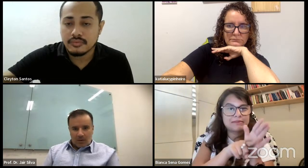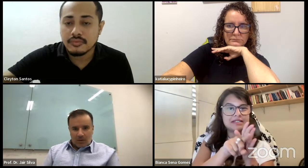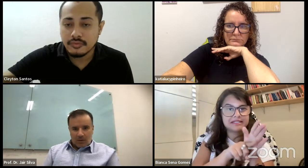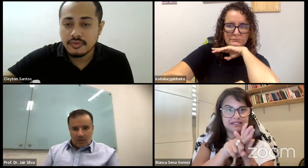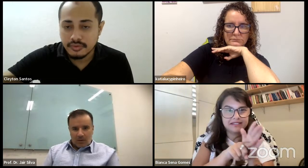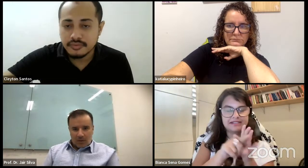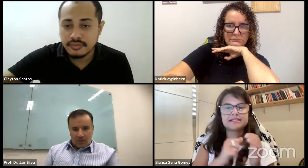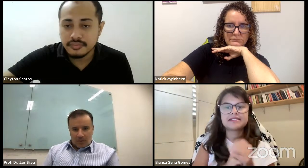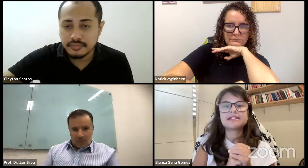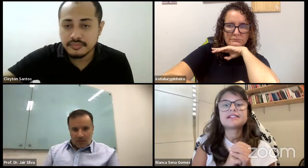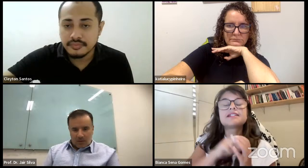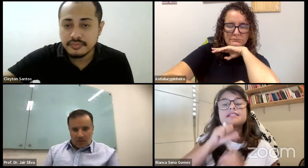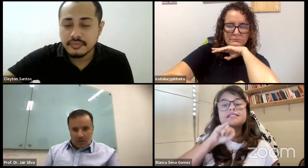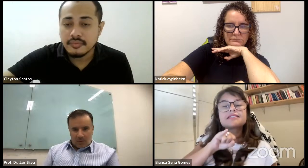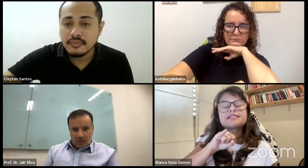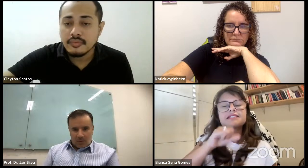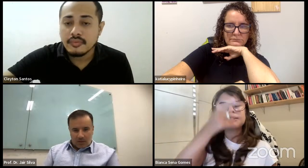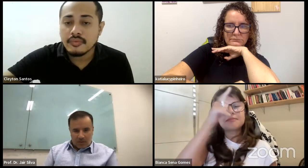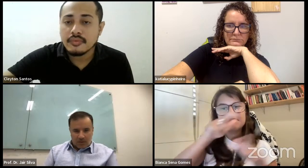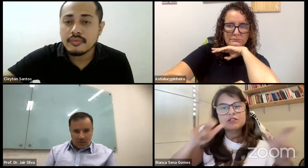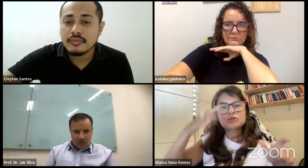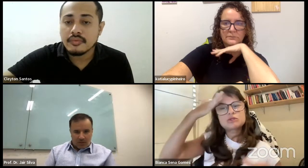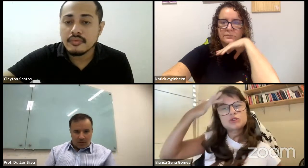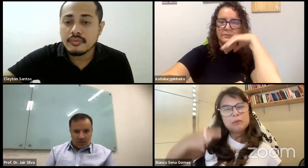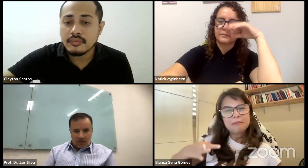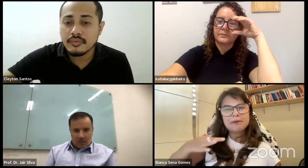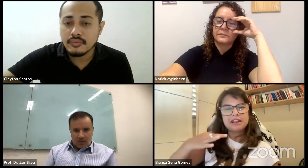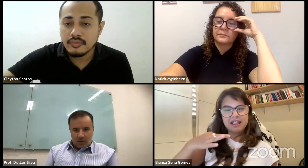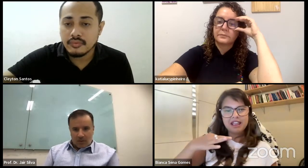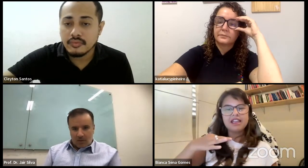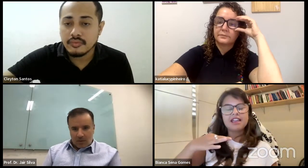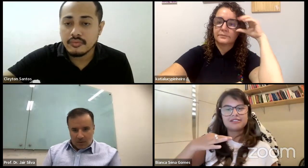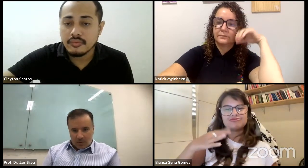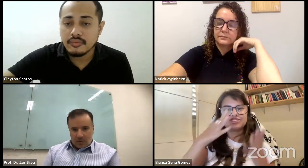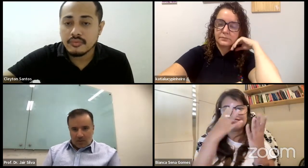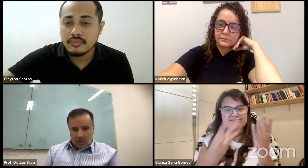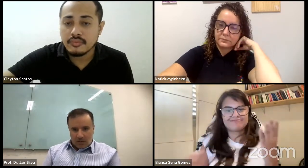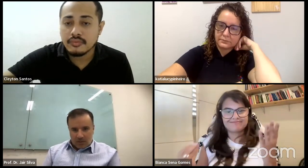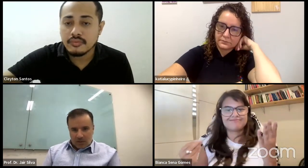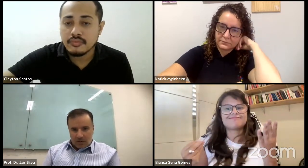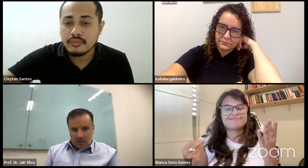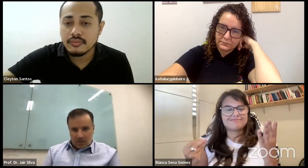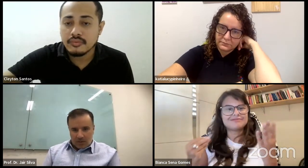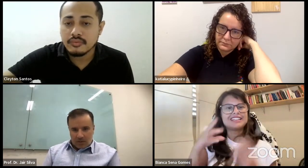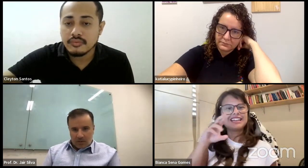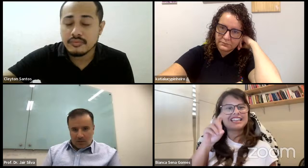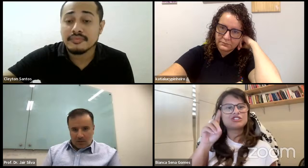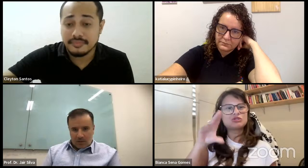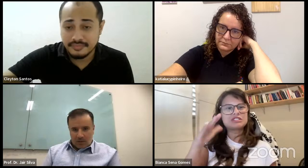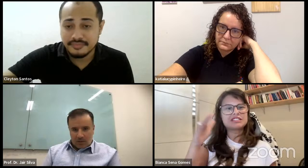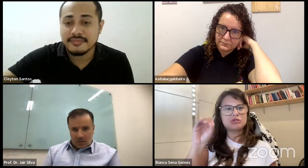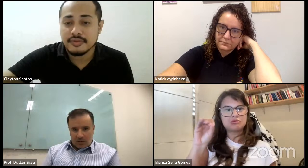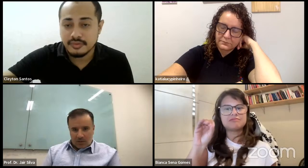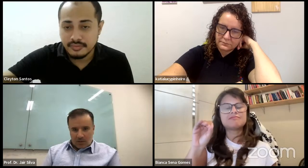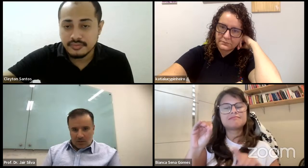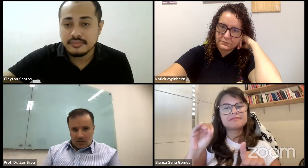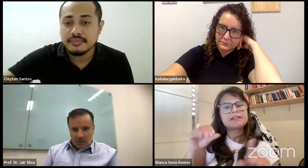na minha leitura, eu compreendi, né, muita coisa, mas eu tenho algumas perguntas de fato.